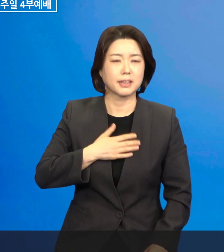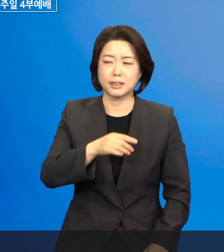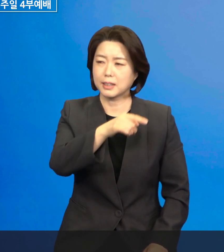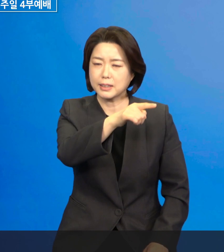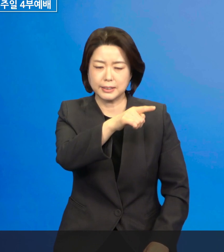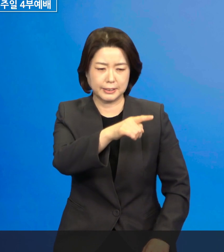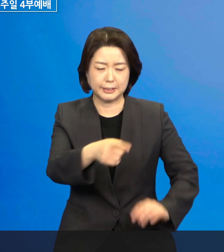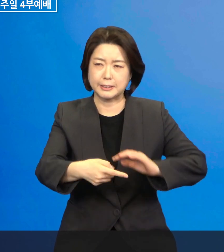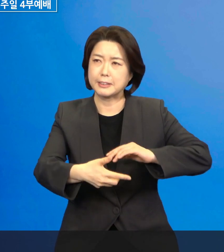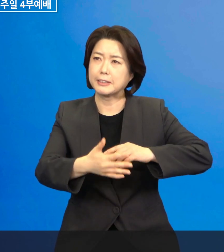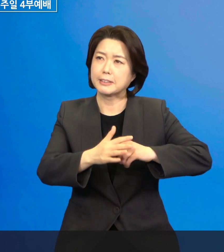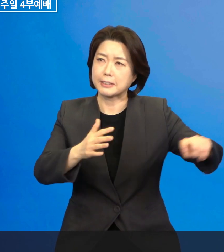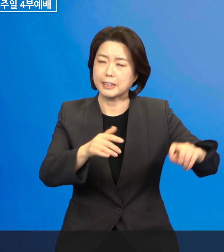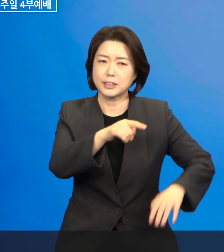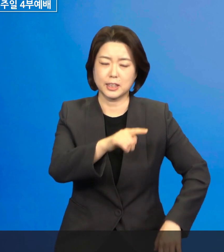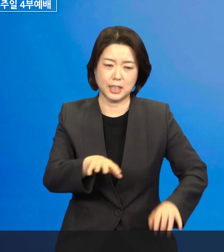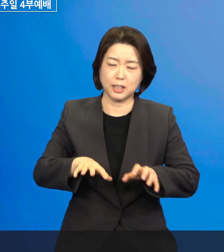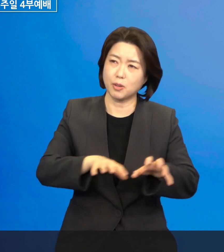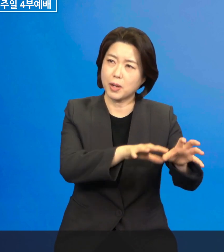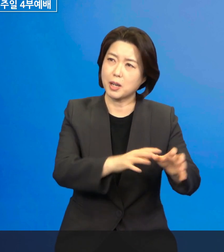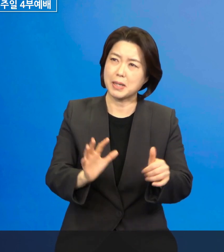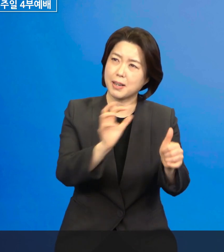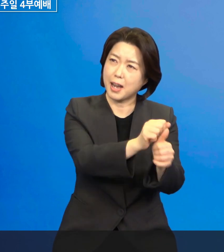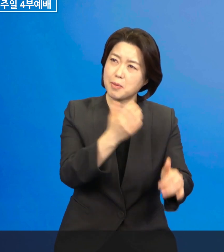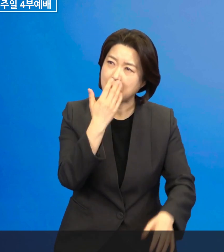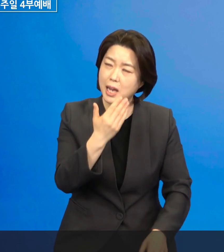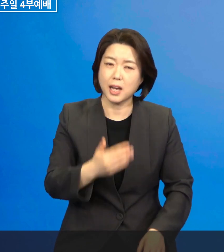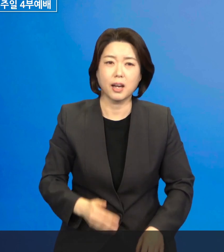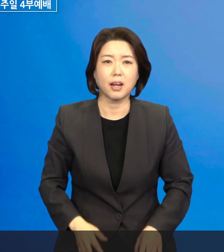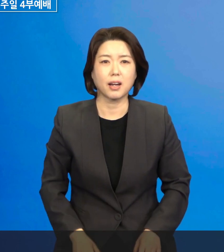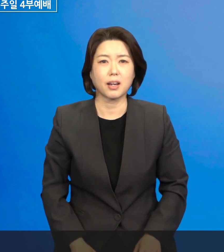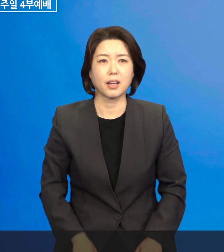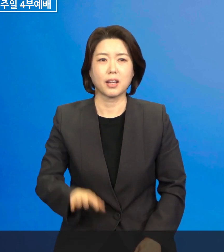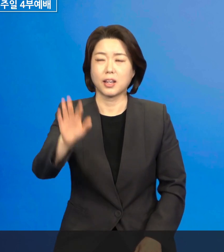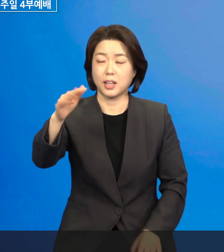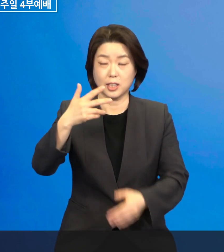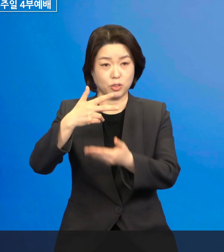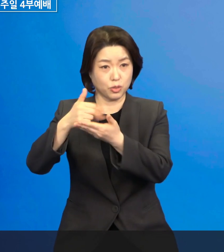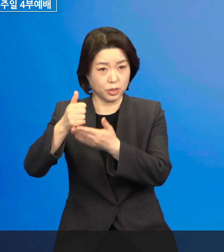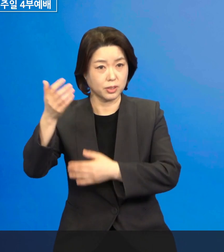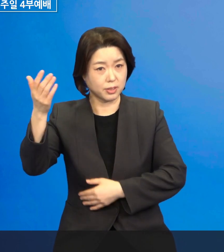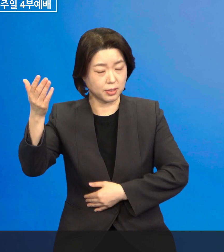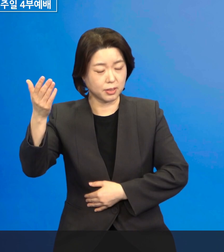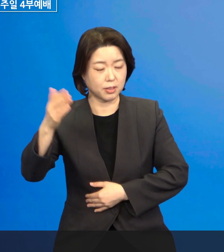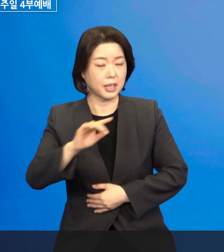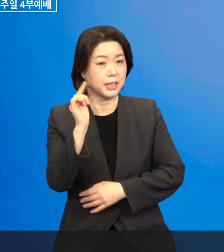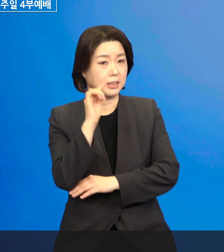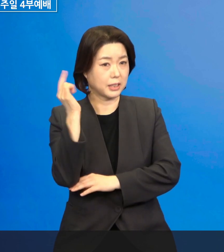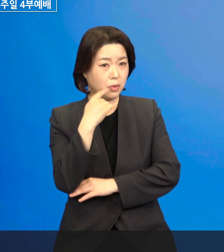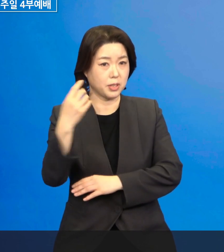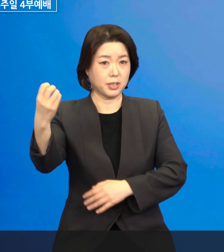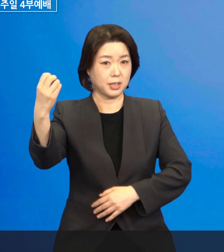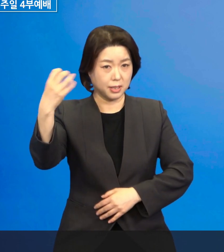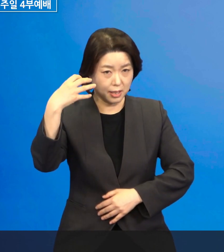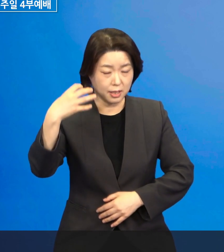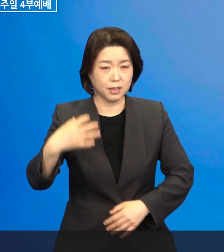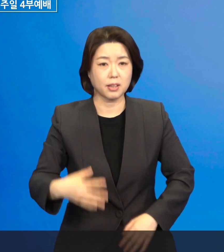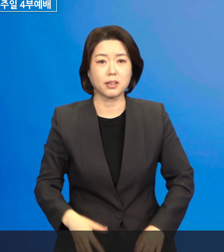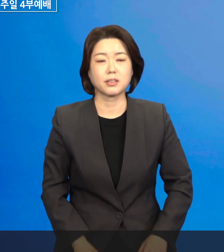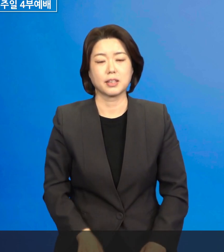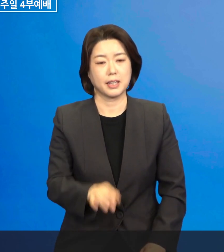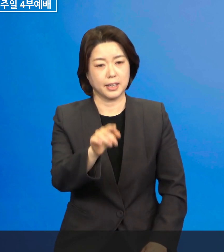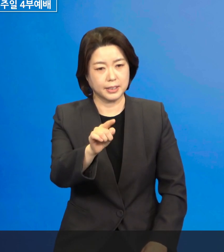강도들을 추격하면 따라잡을 수 있겠습니까? 주님께서 그에게 대답하셨다.